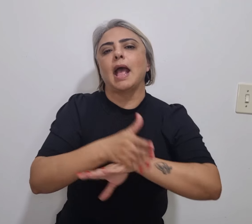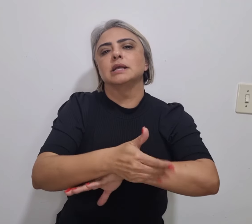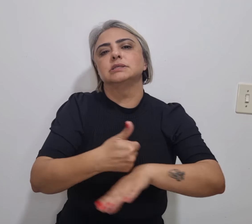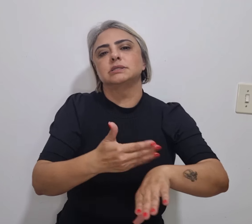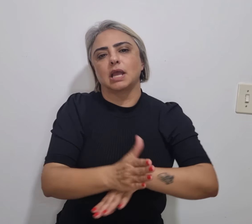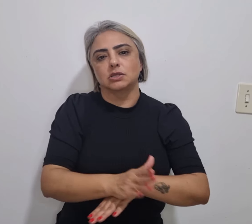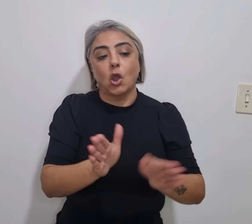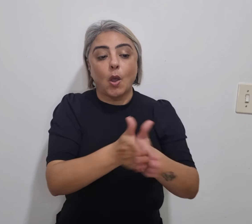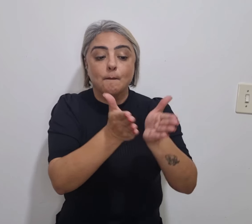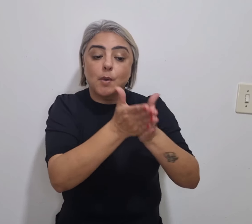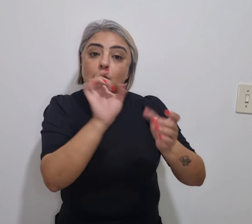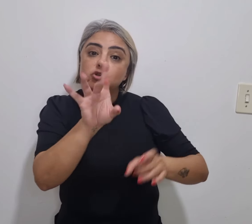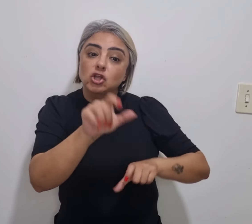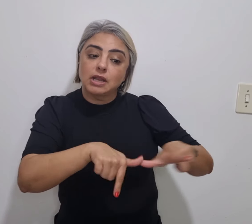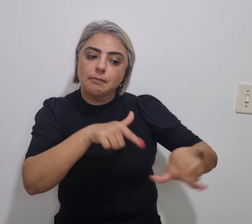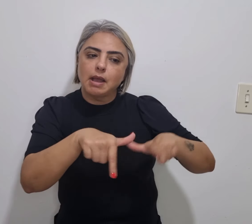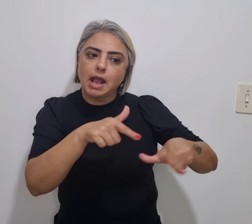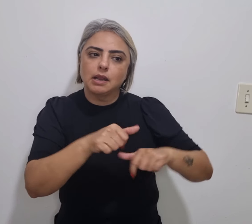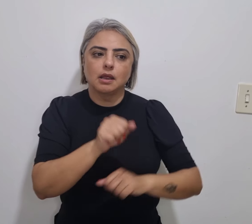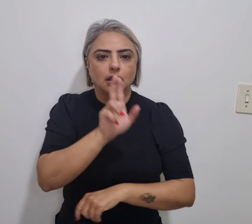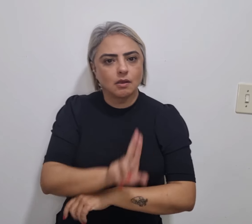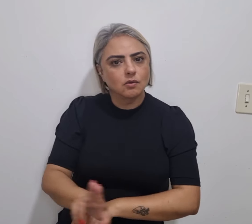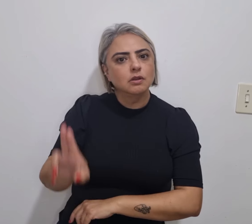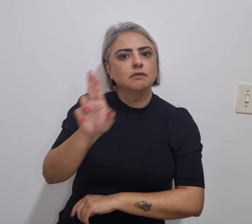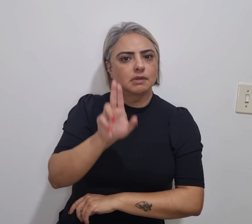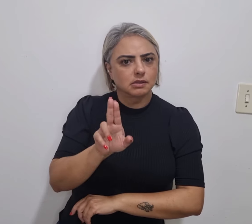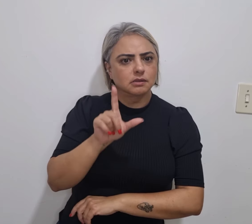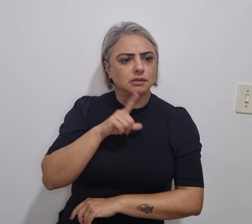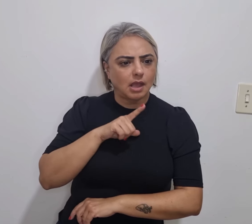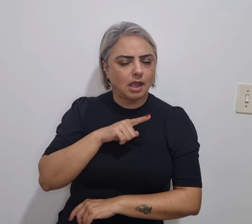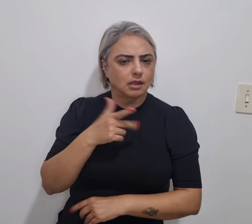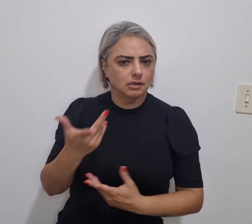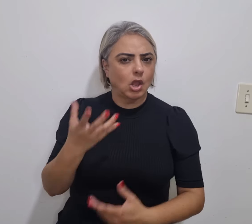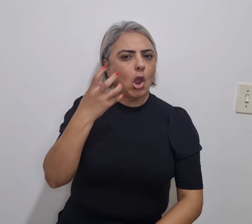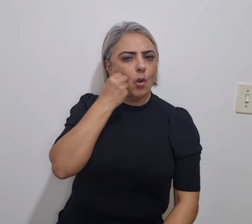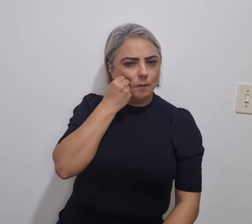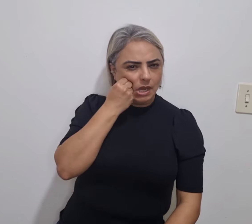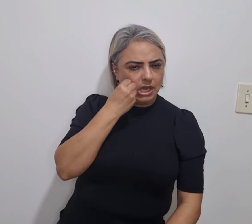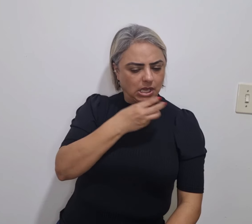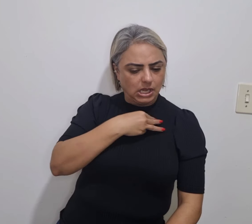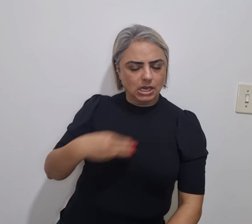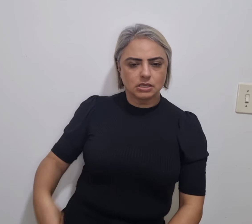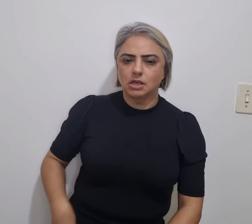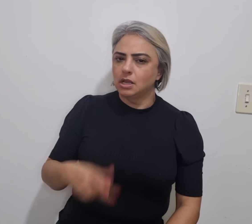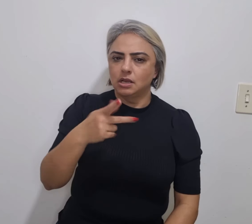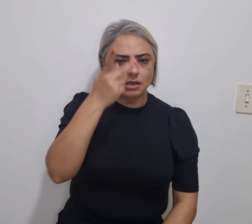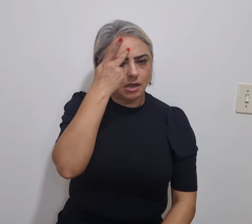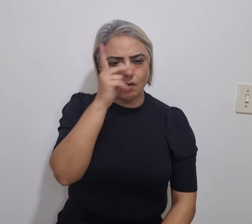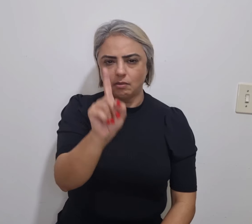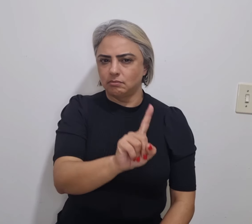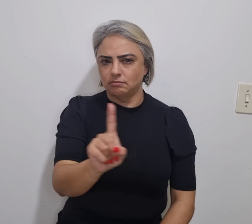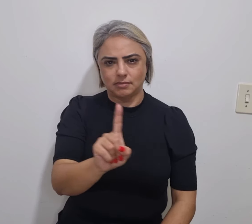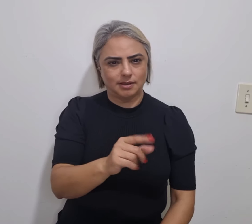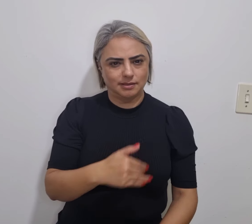a ela. A universidade, segundo o ministro, não é para todos. O